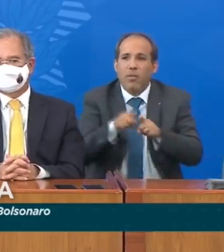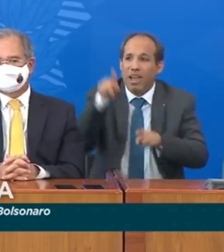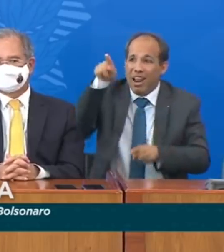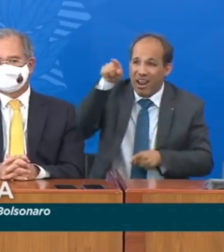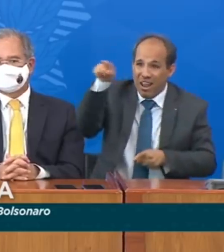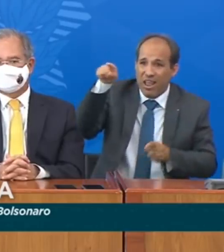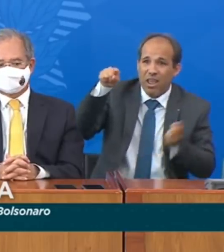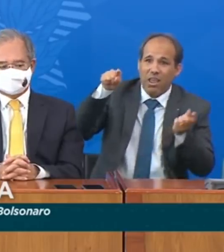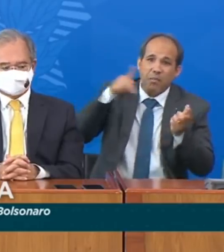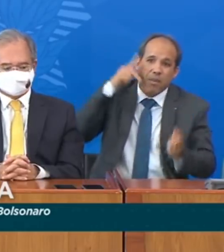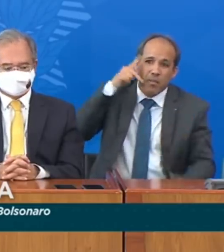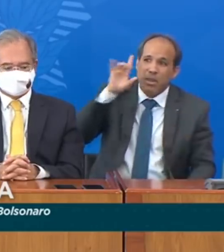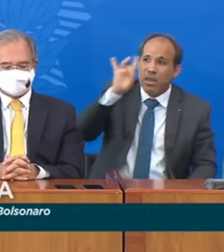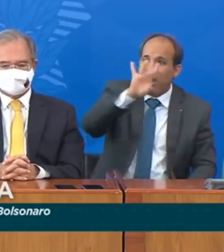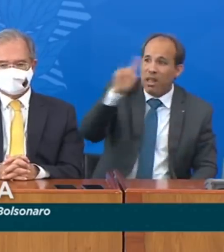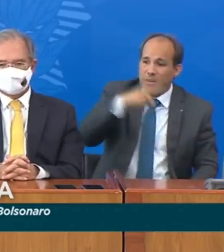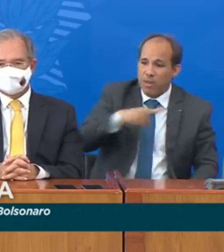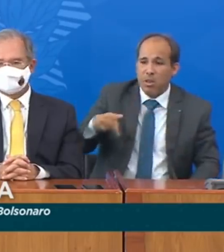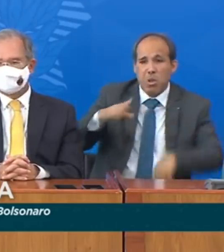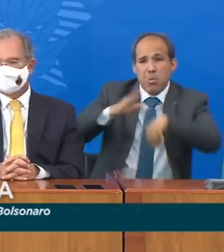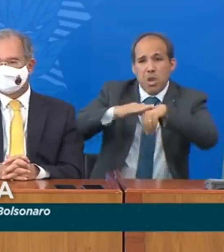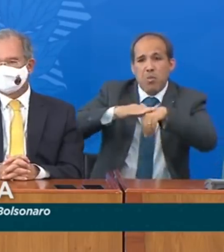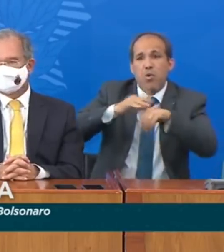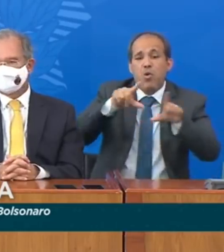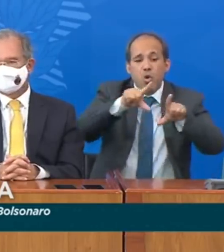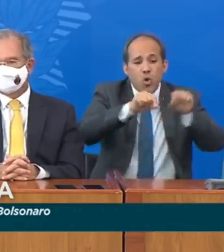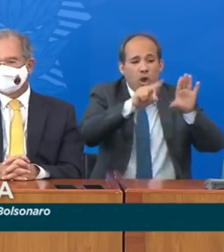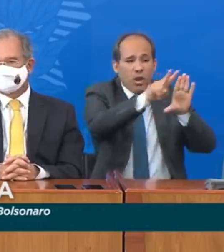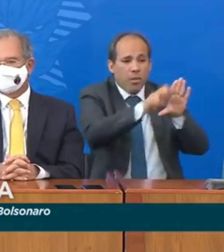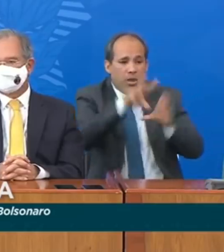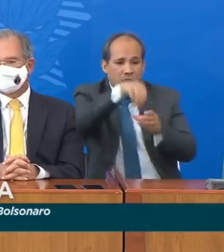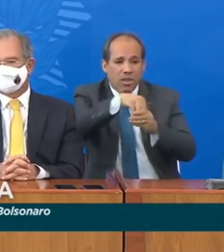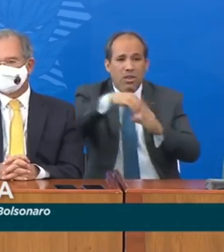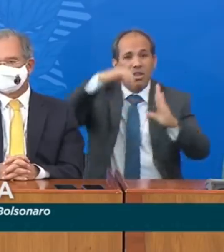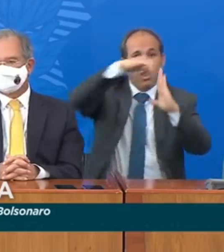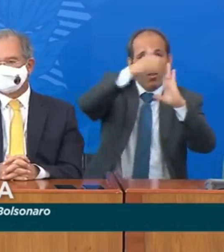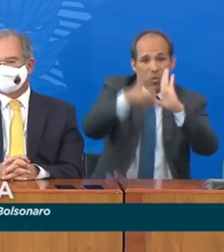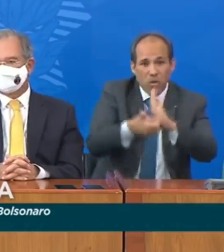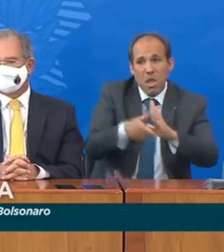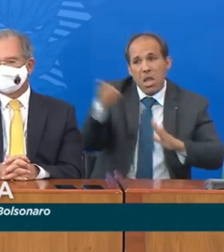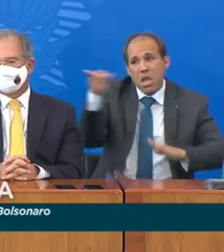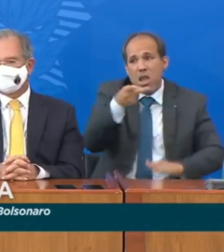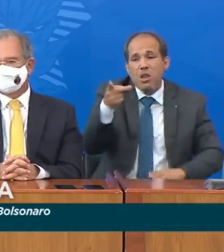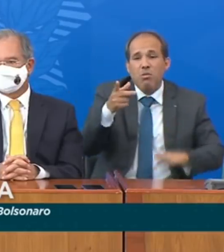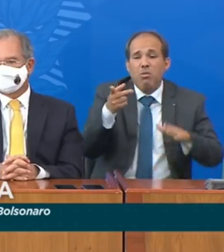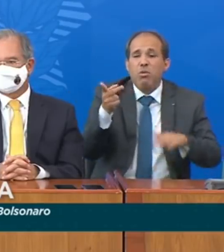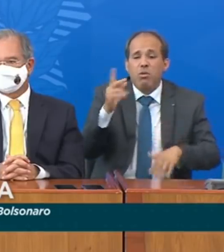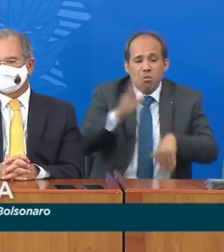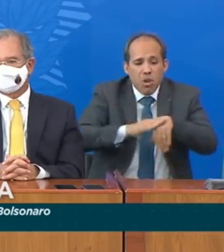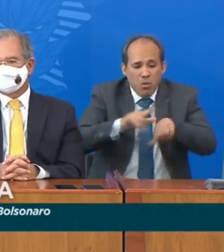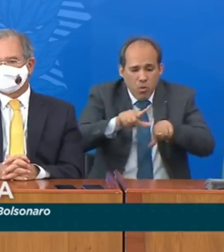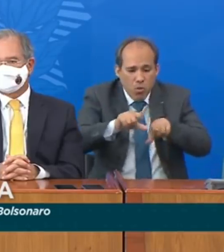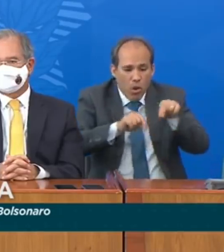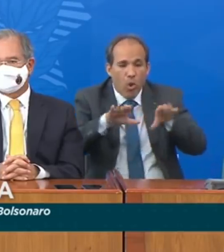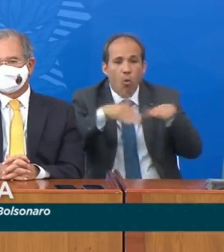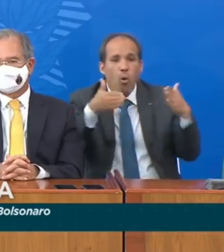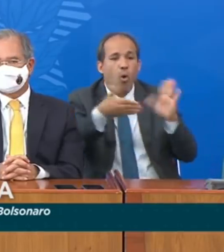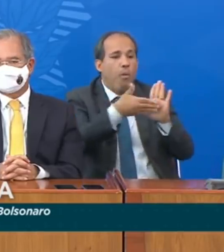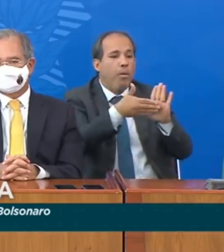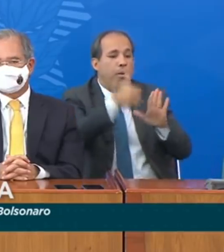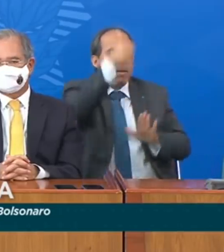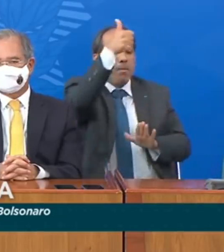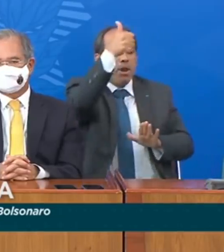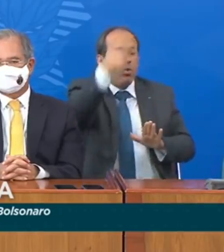é aquele que conduz a pauta dentro da Câmara e do Senado, eles podem ir escolhendo qual proposta coloca na